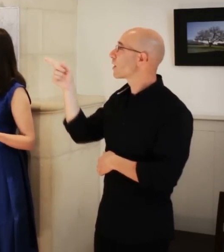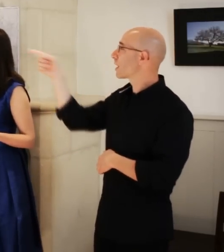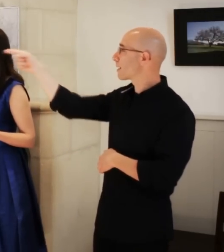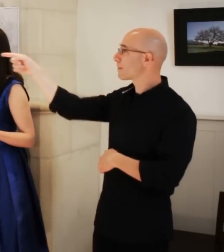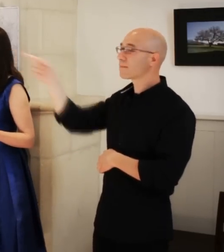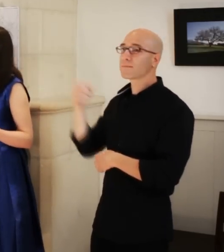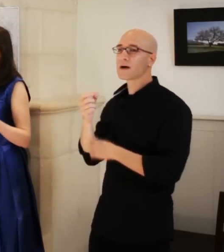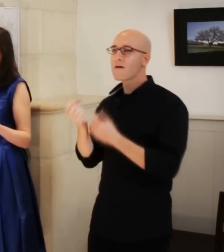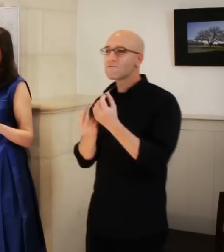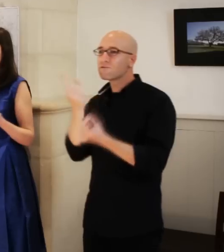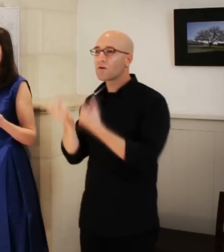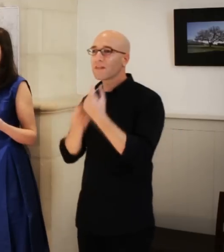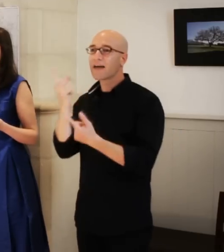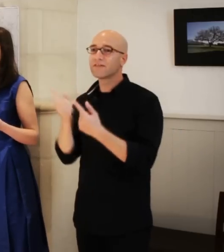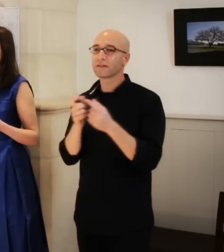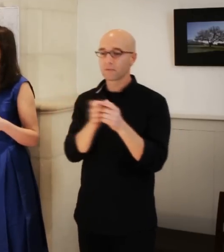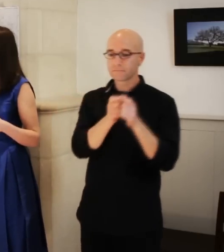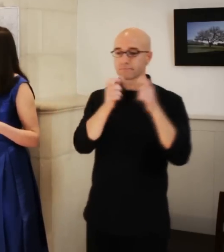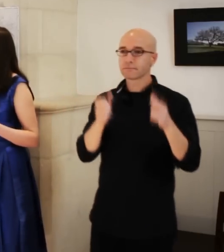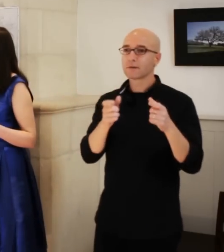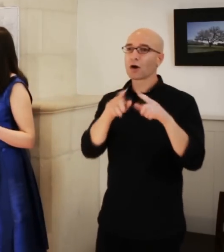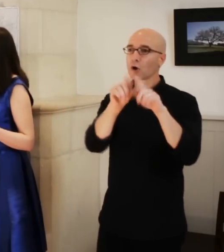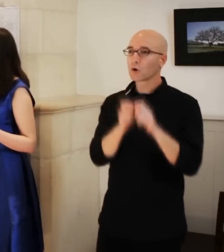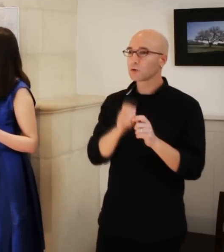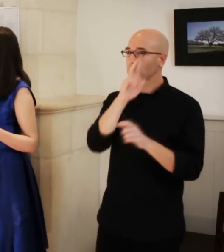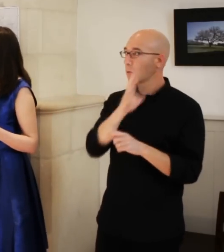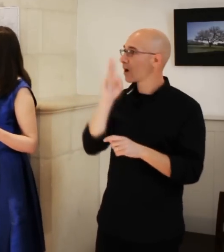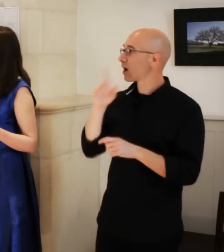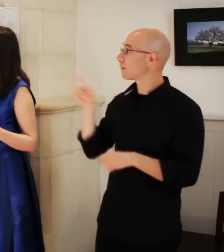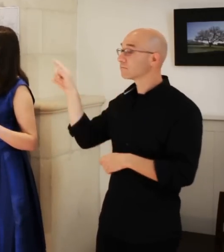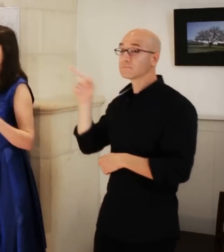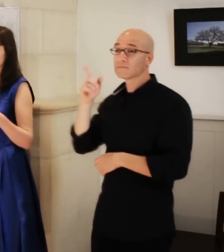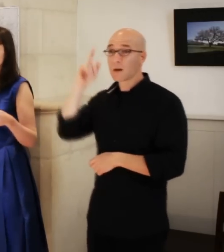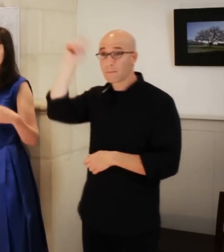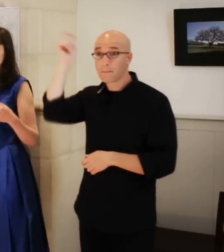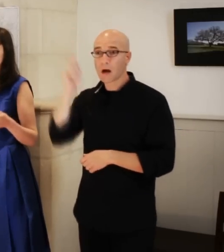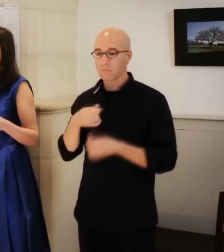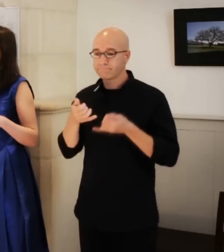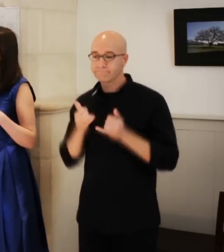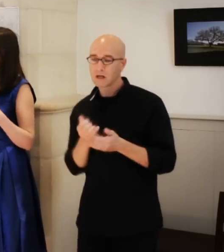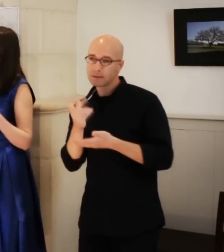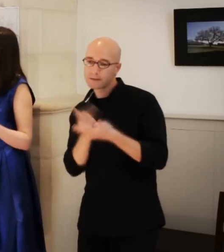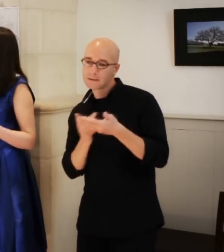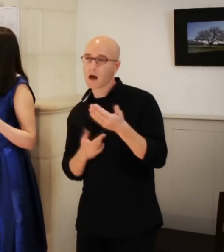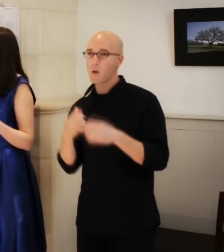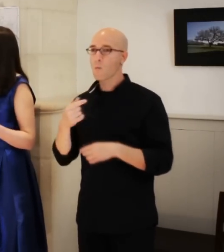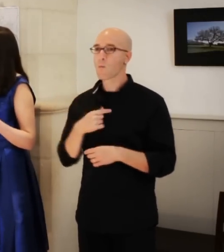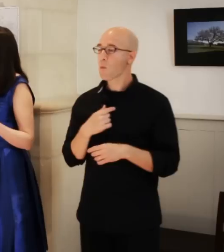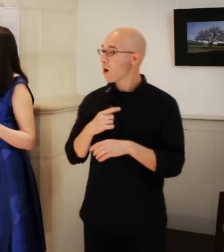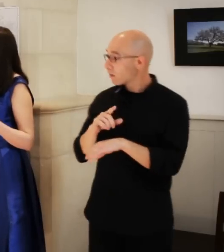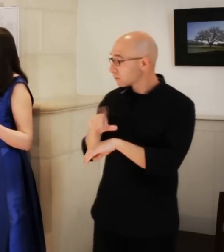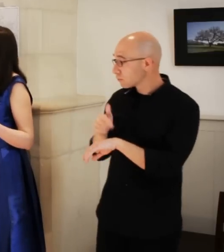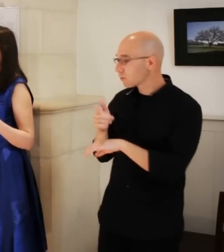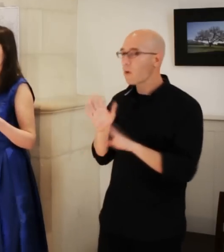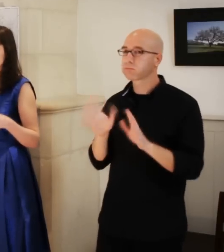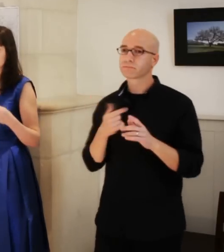la fontaine et de la corderie, et il va s'arrêter pendant 2 heures pour dessiner, et moi je serai pas très loin, et à nouveau j'attends, je reviens dans les mêmes lieux pour